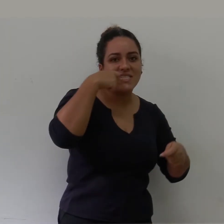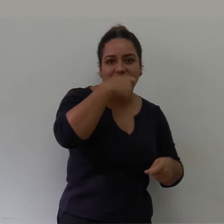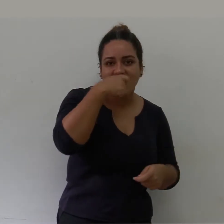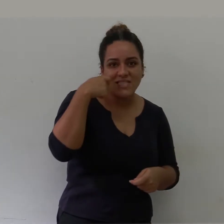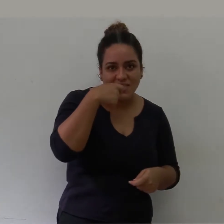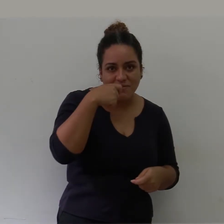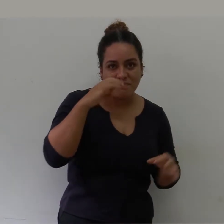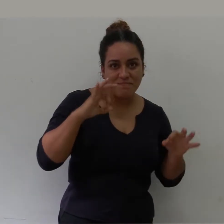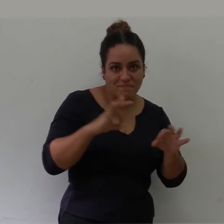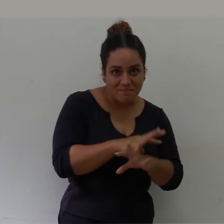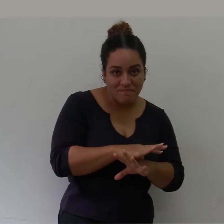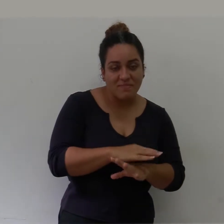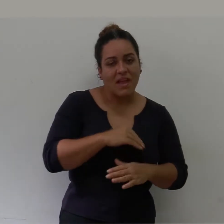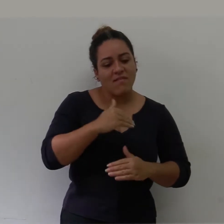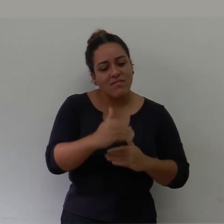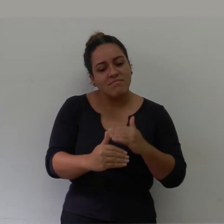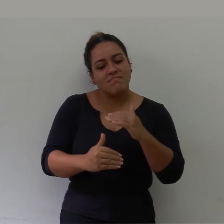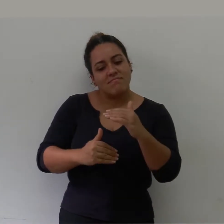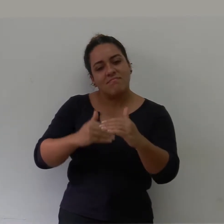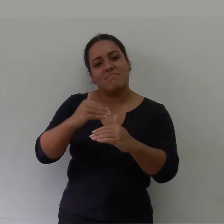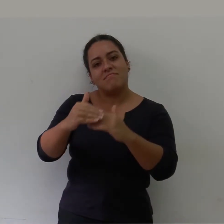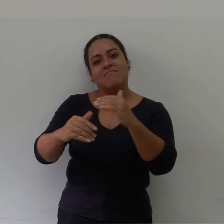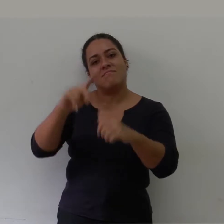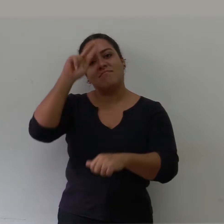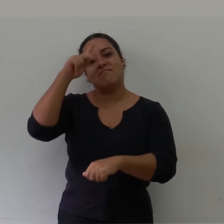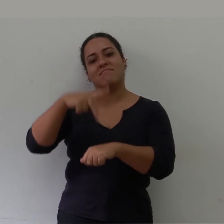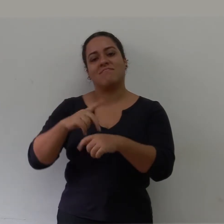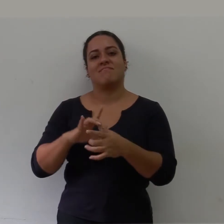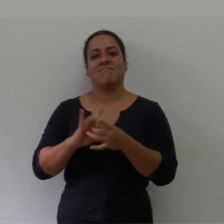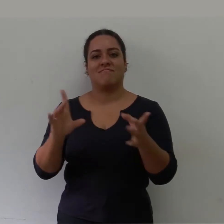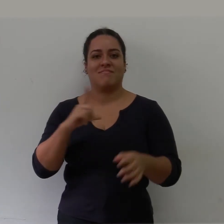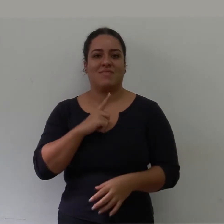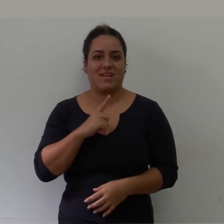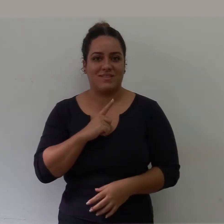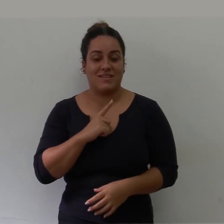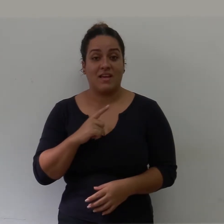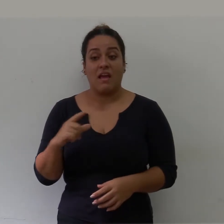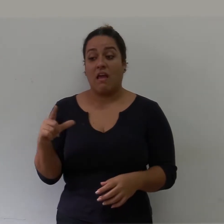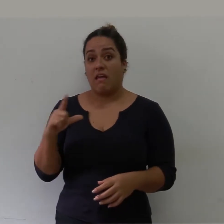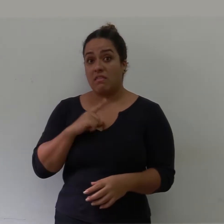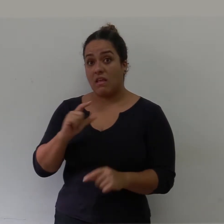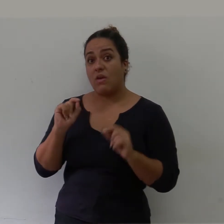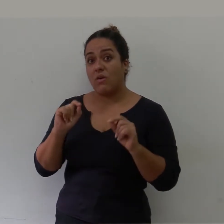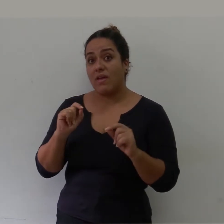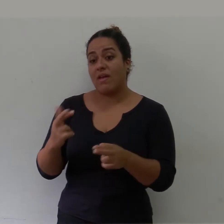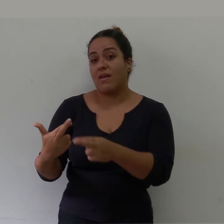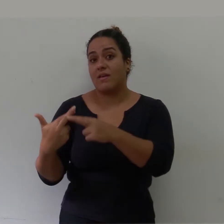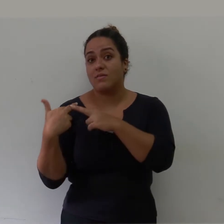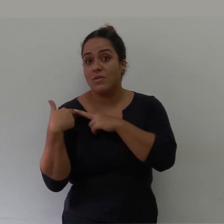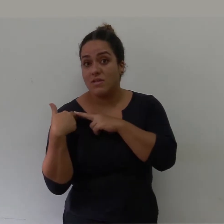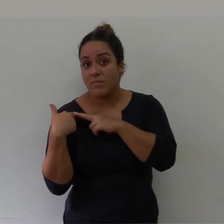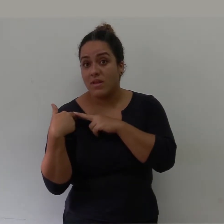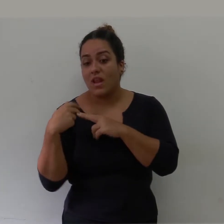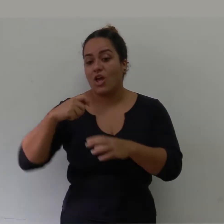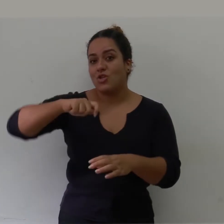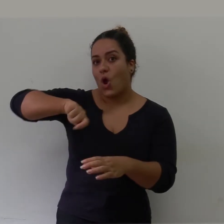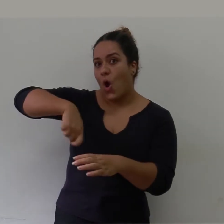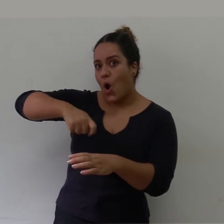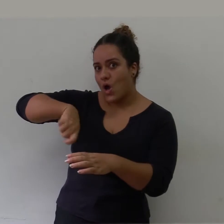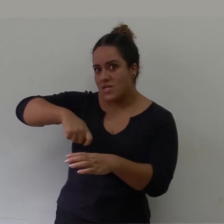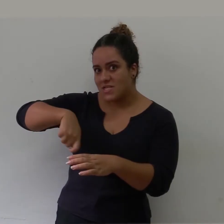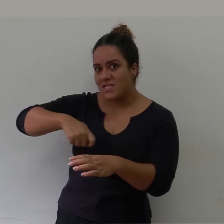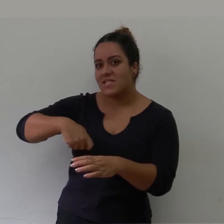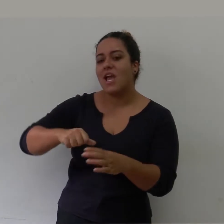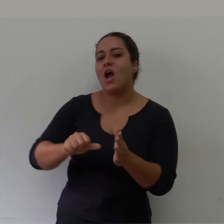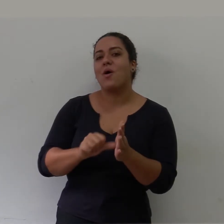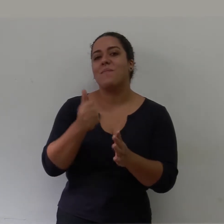dentes. E aos poucos vai ganhando autonomia. Ele tem até mesmo a responsabilidade de cozinhar